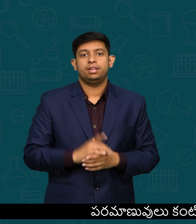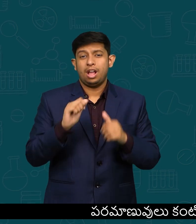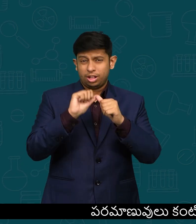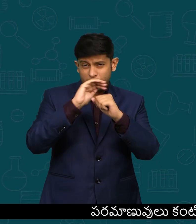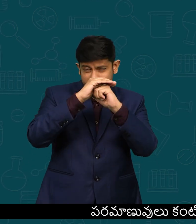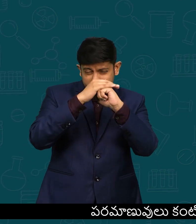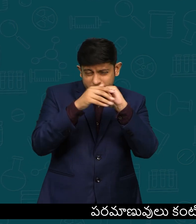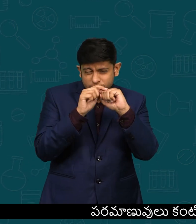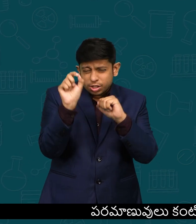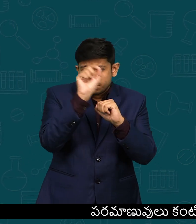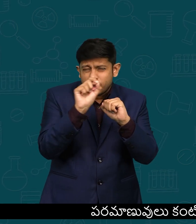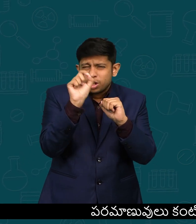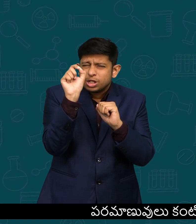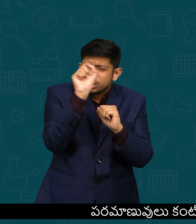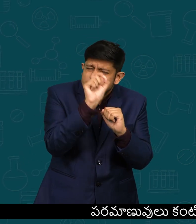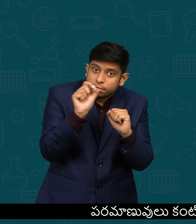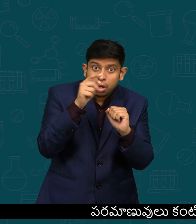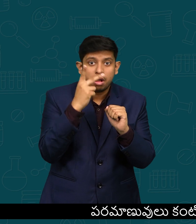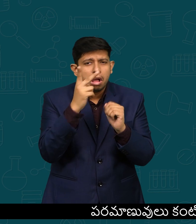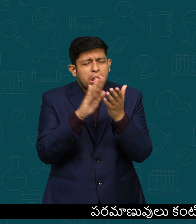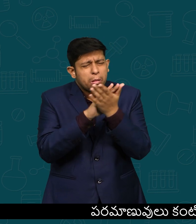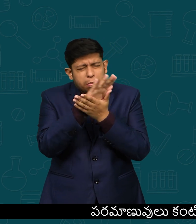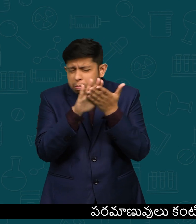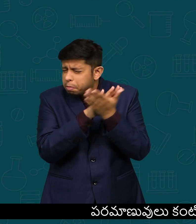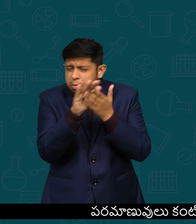పరమాణువులు కంటితో చూడలేనంత చిన్నవి.